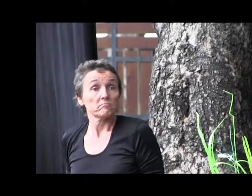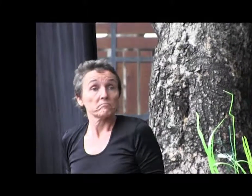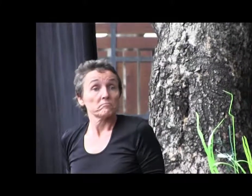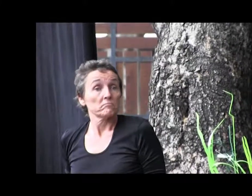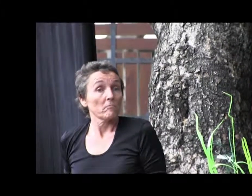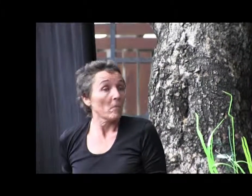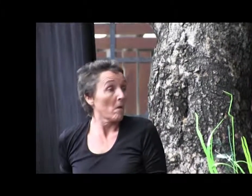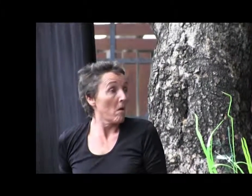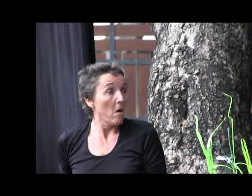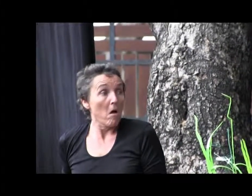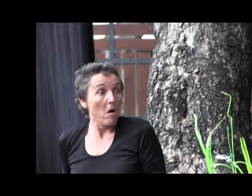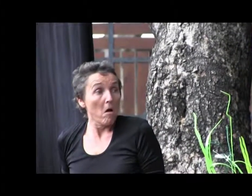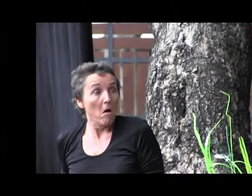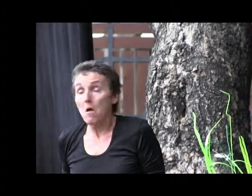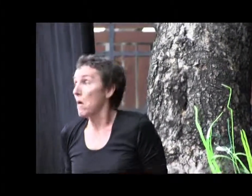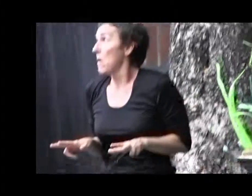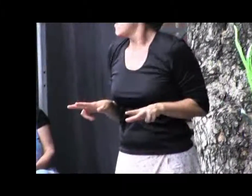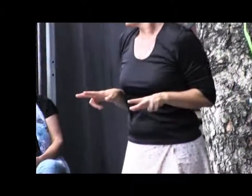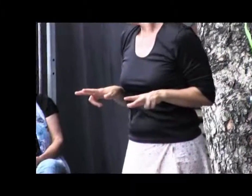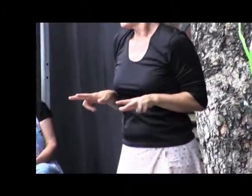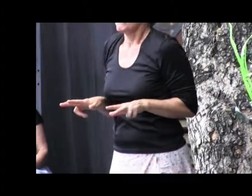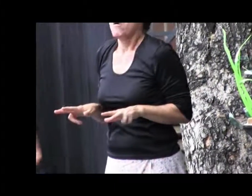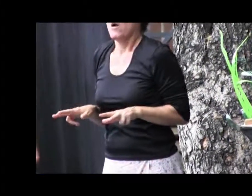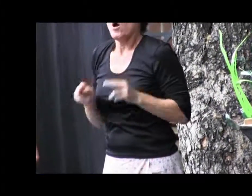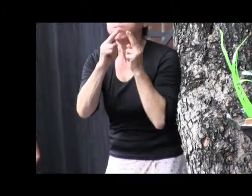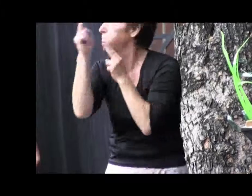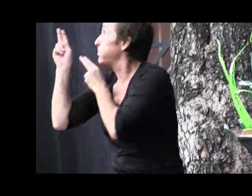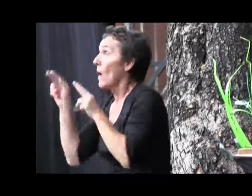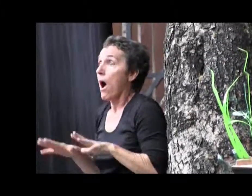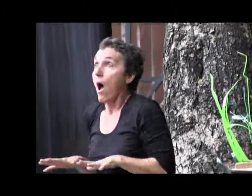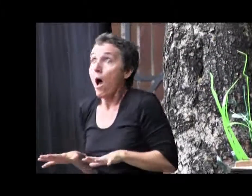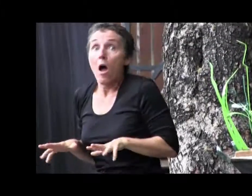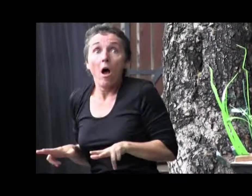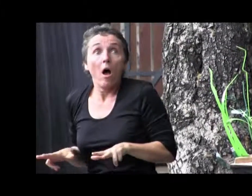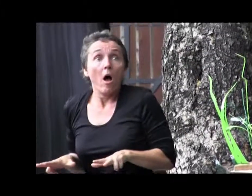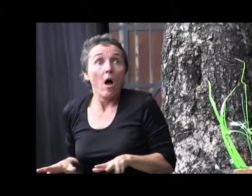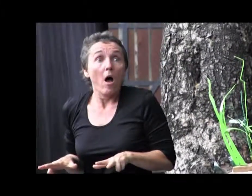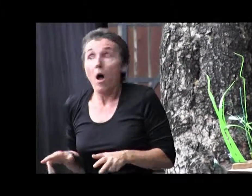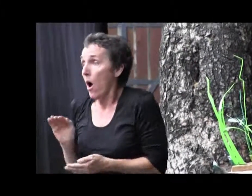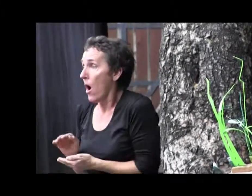Maman, à ce moment-là, l'a entendu coup de fusil.